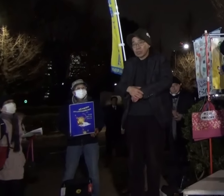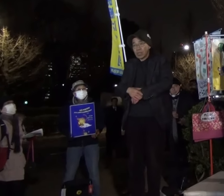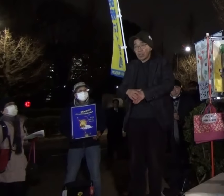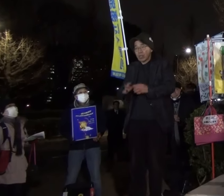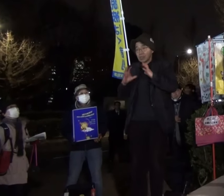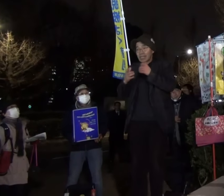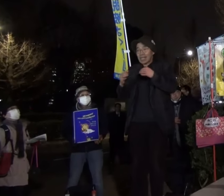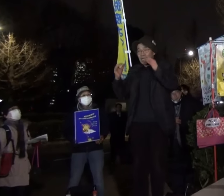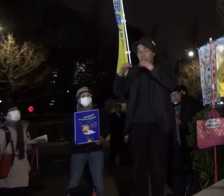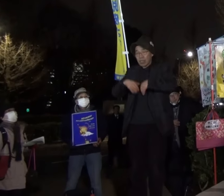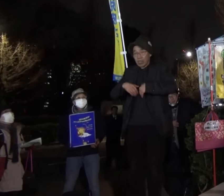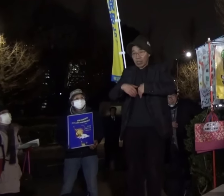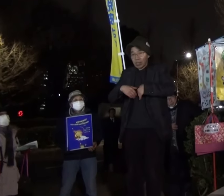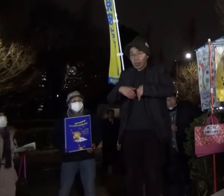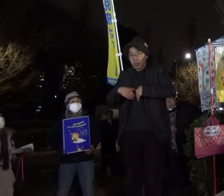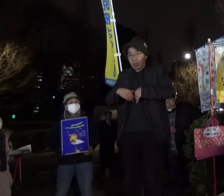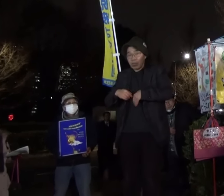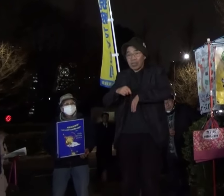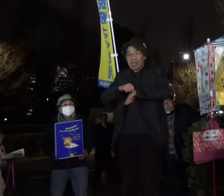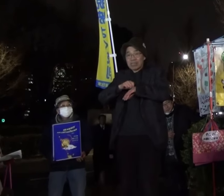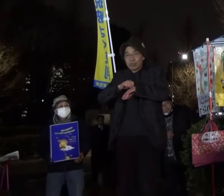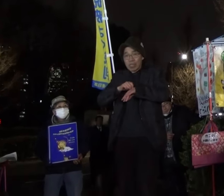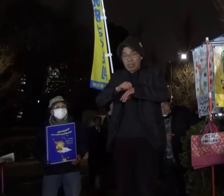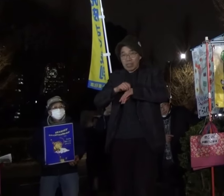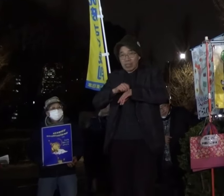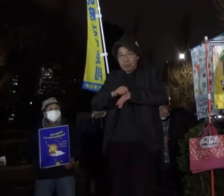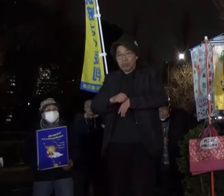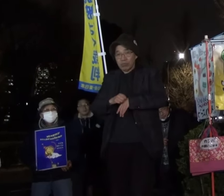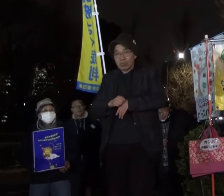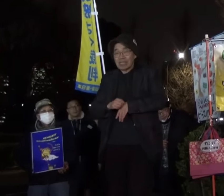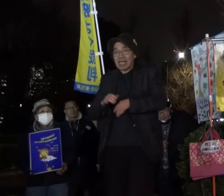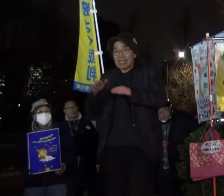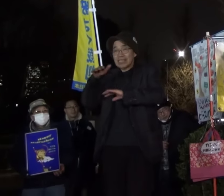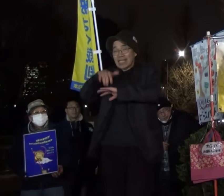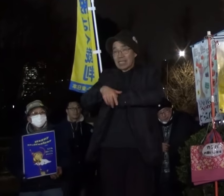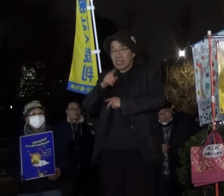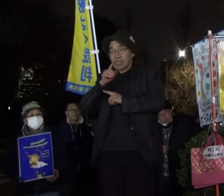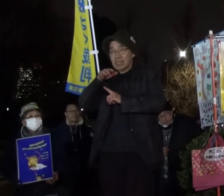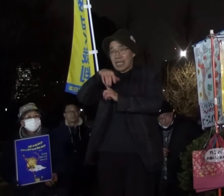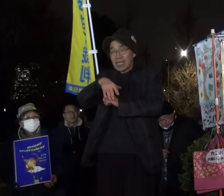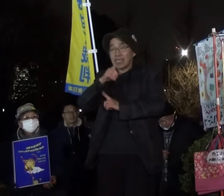世田谷で肉屋やってる柳と申します。今日は